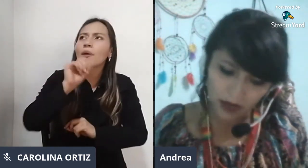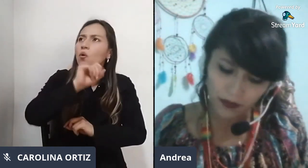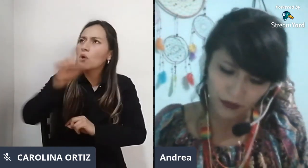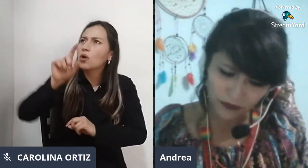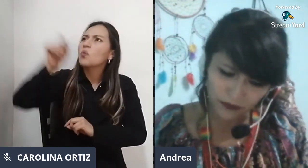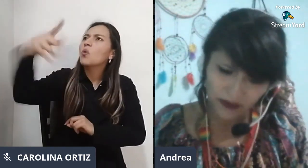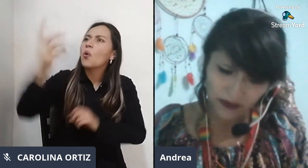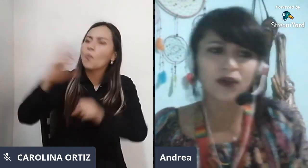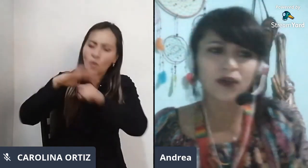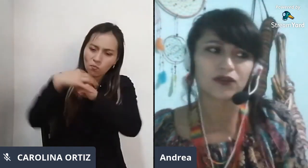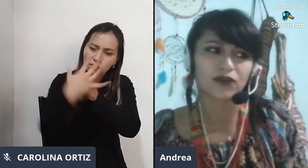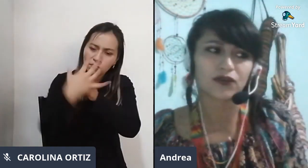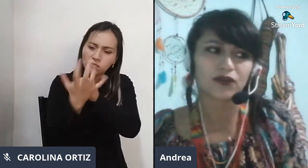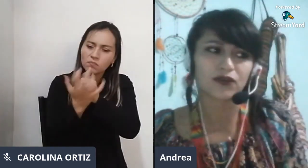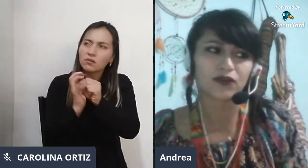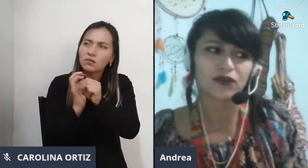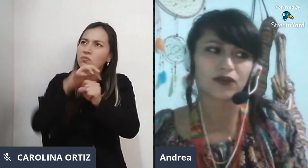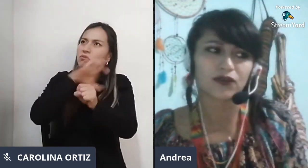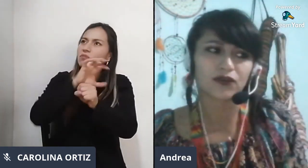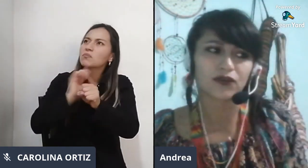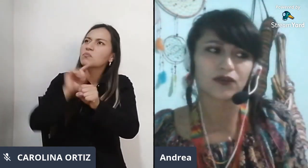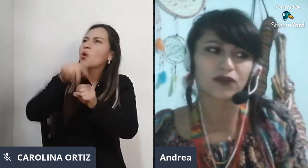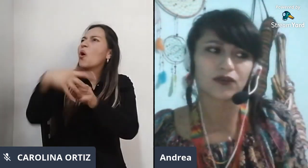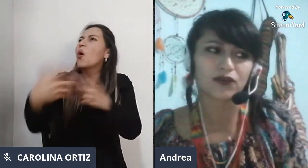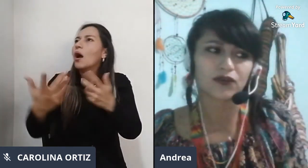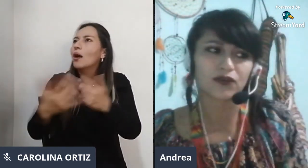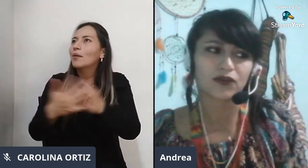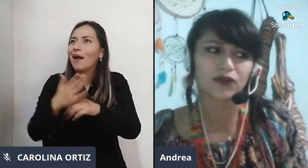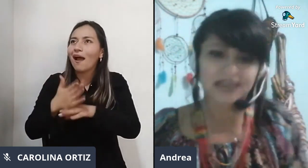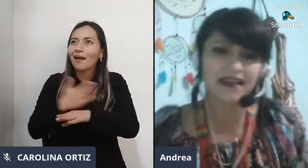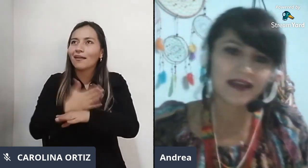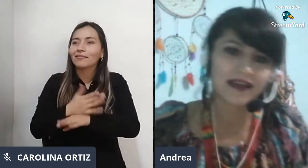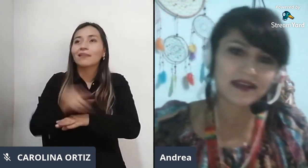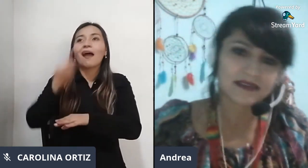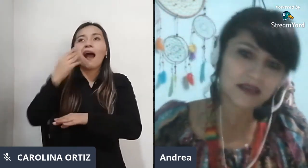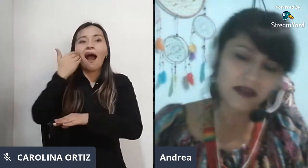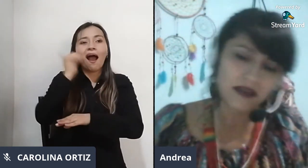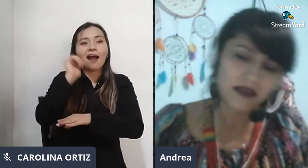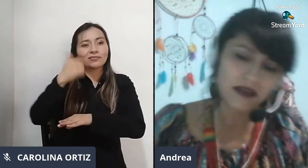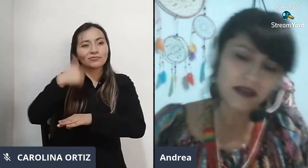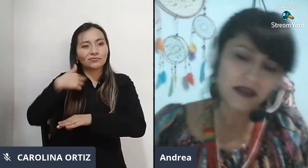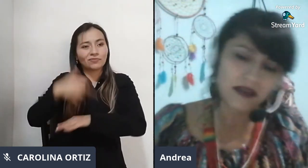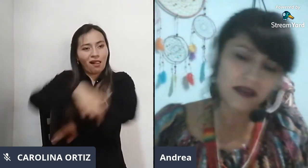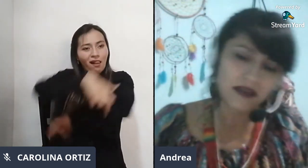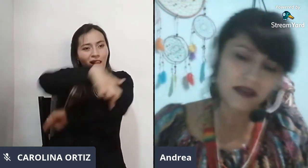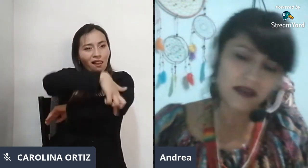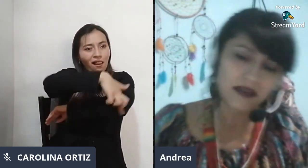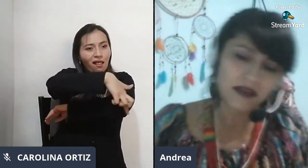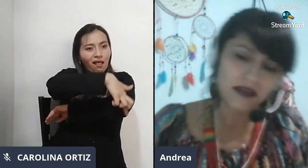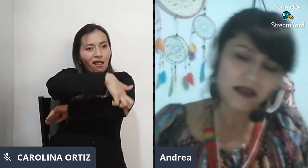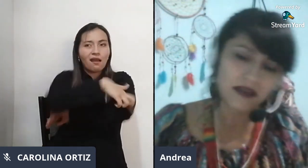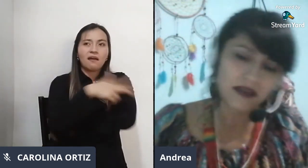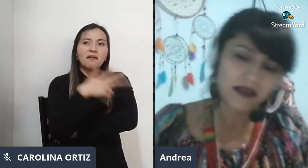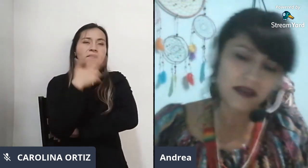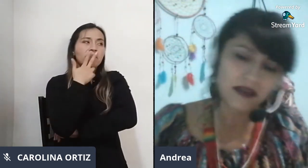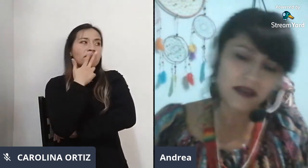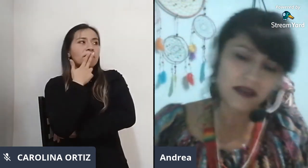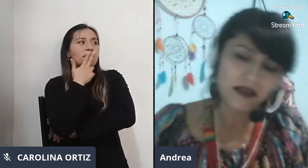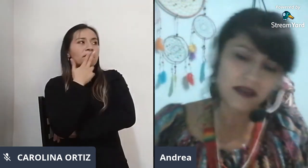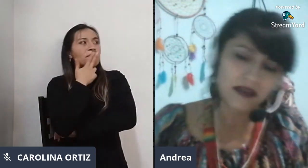años antes yo era la señalada en la esquina, la que me paraba en la esquina a fumarme un